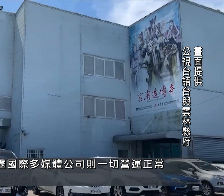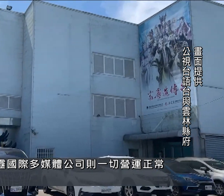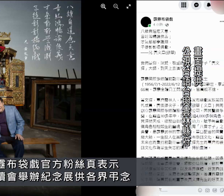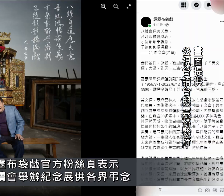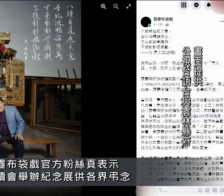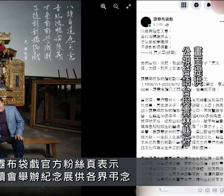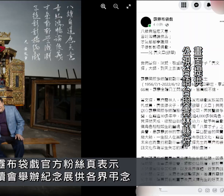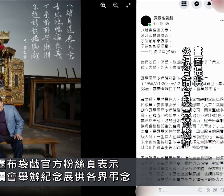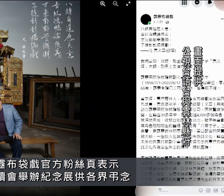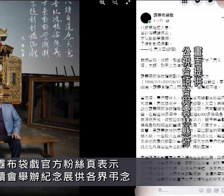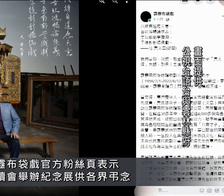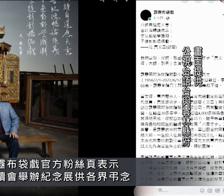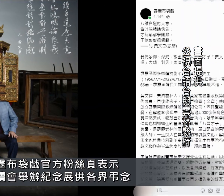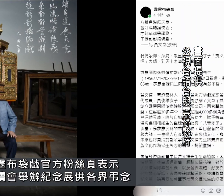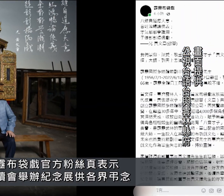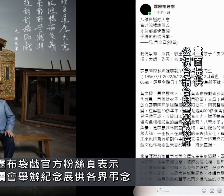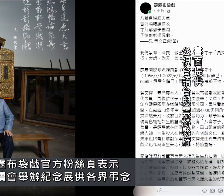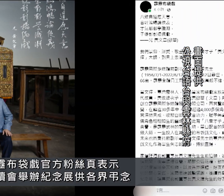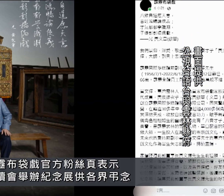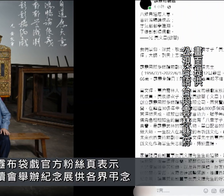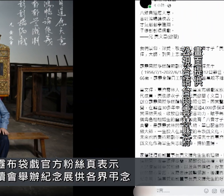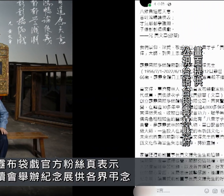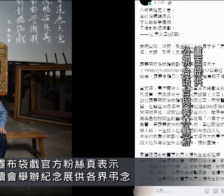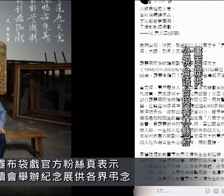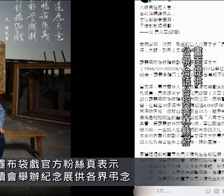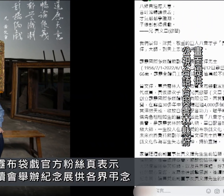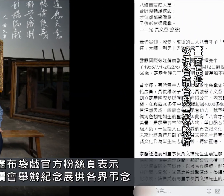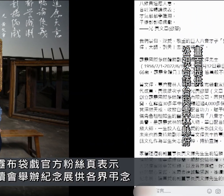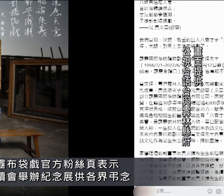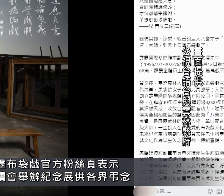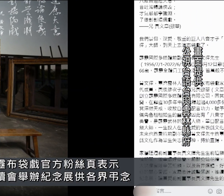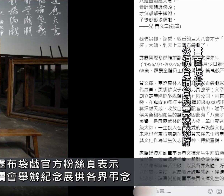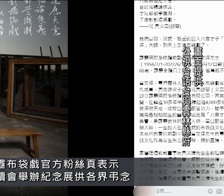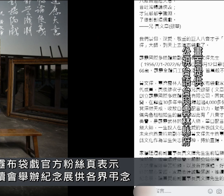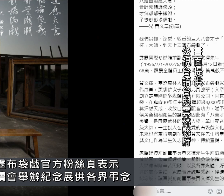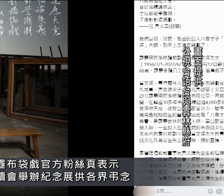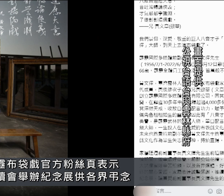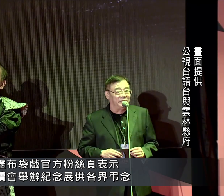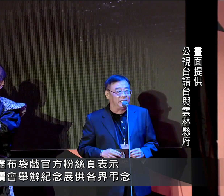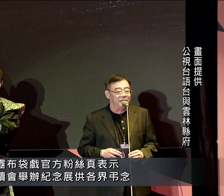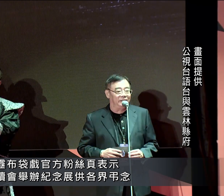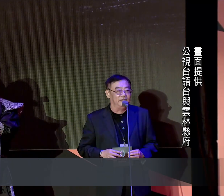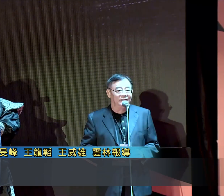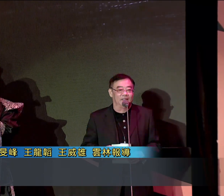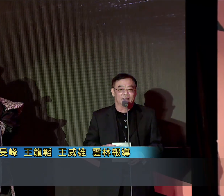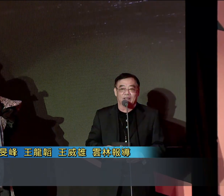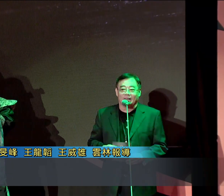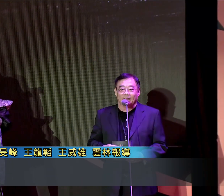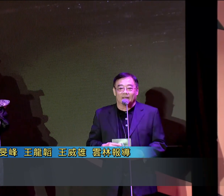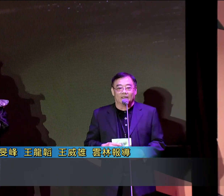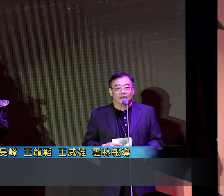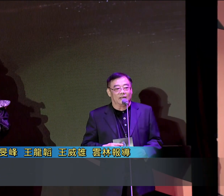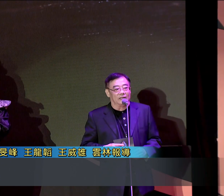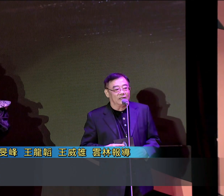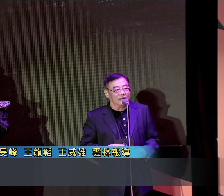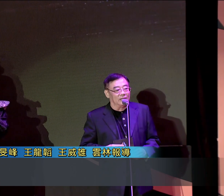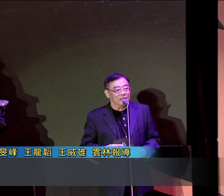霹雳布袋戏官方粉丝页表示，后续会举办纪念展供各界悼念。记者民风龙涛、王威雄，云林报道。